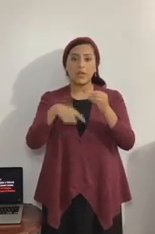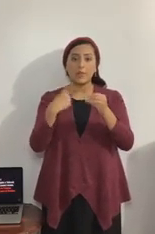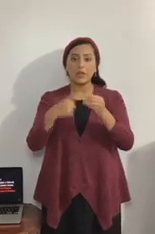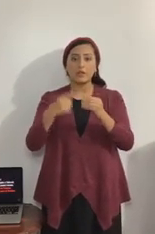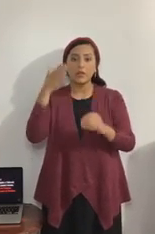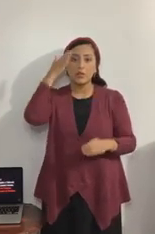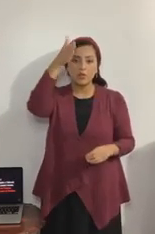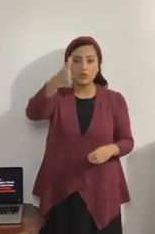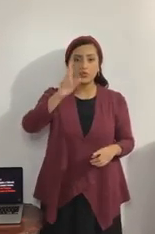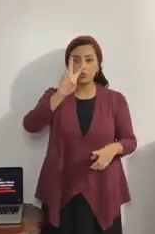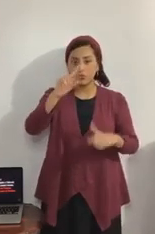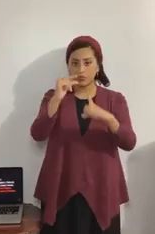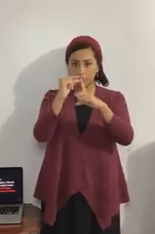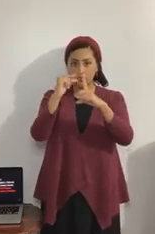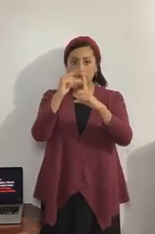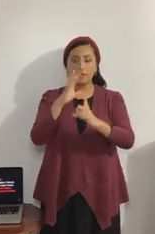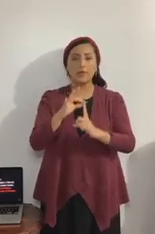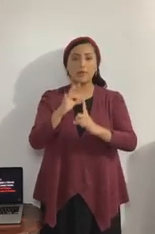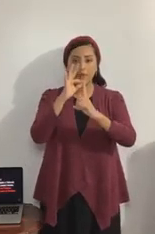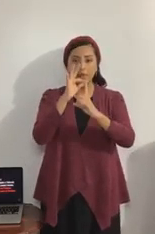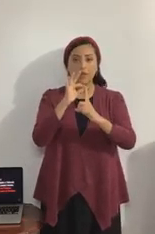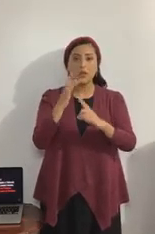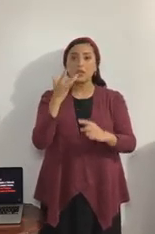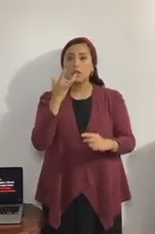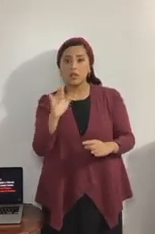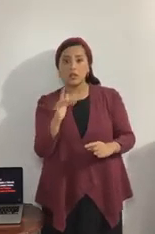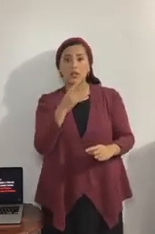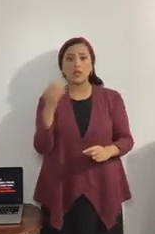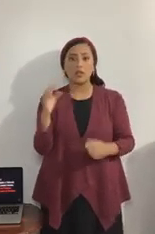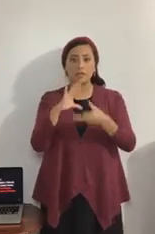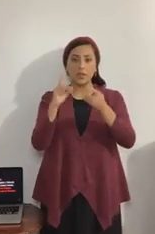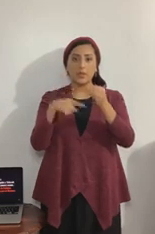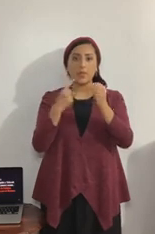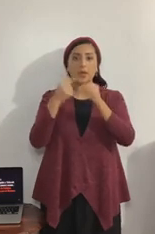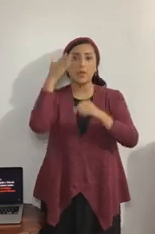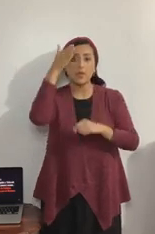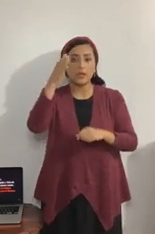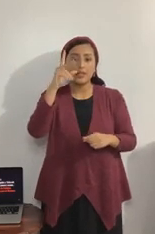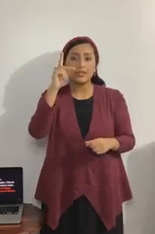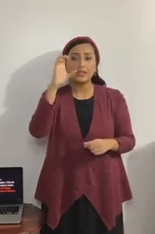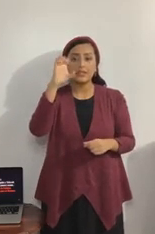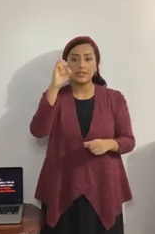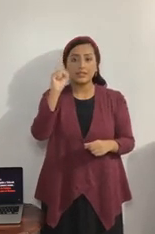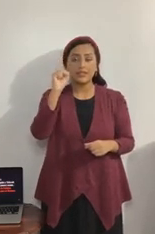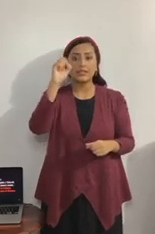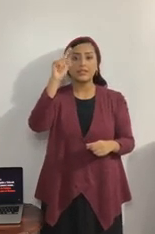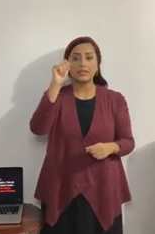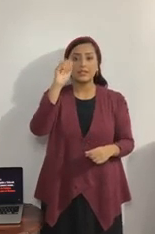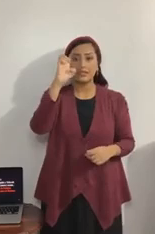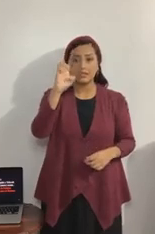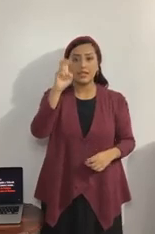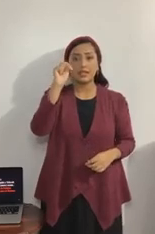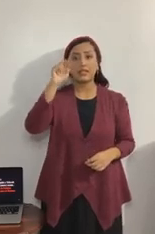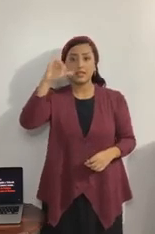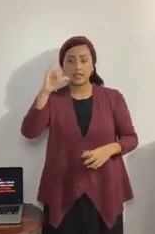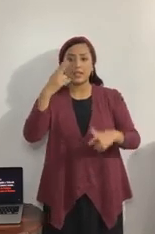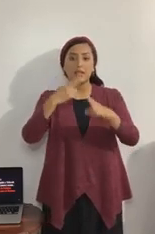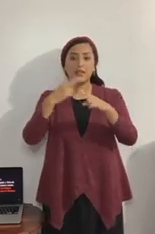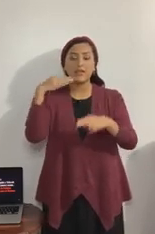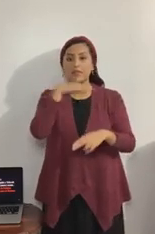dos palabras aquí claves, fortuna y destino. Y destino es la traducción del hebreo Mení, nombre de un dios pagano babilónico.